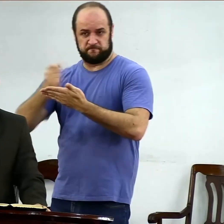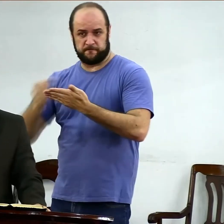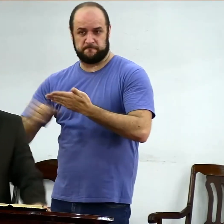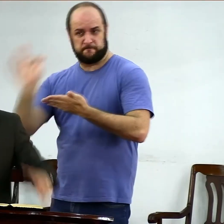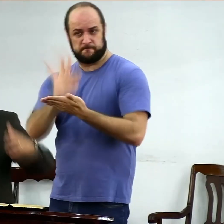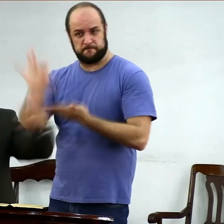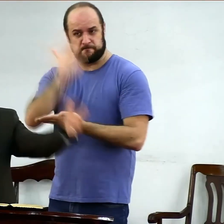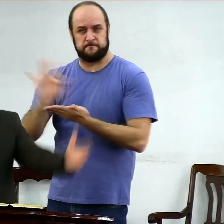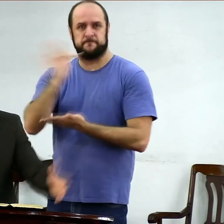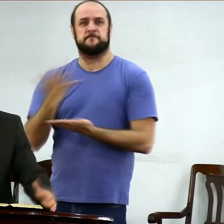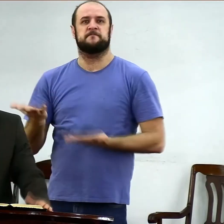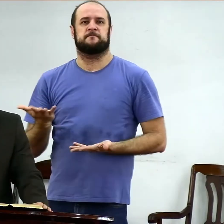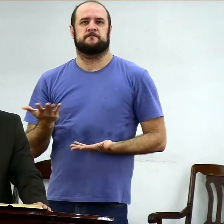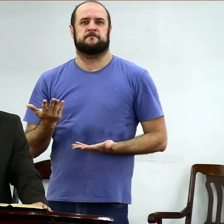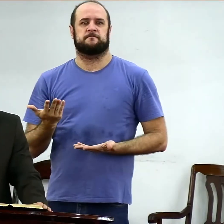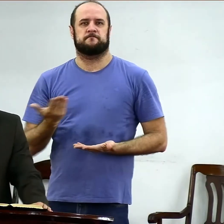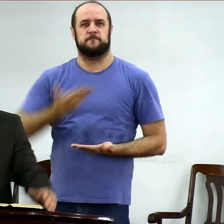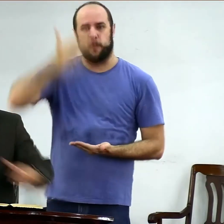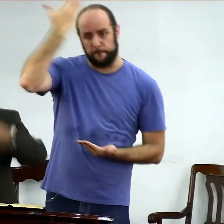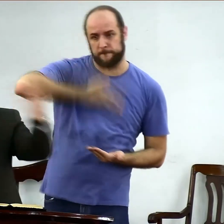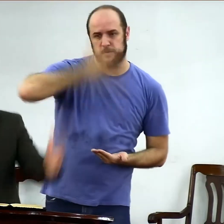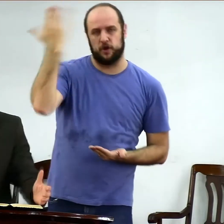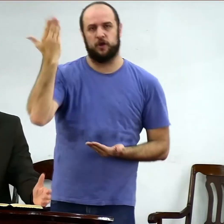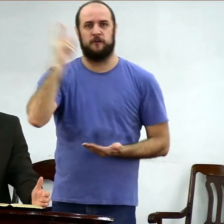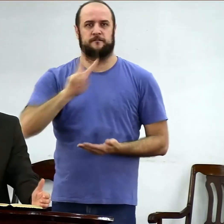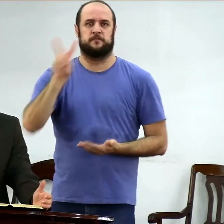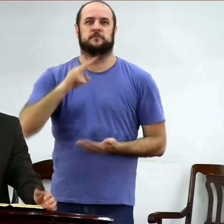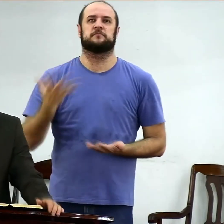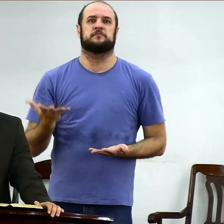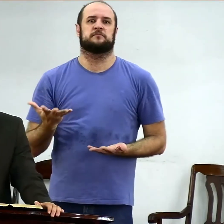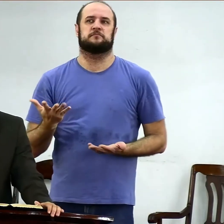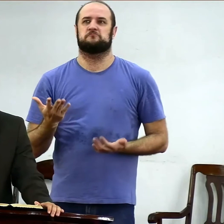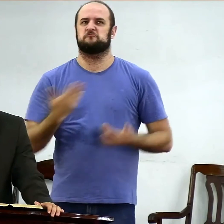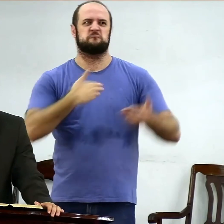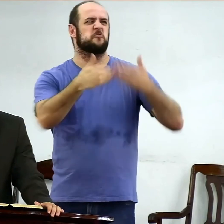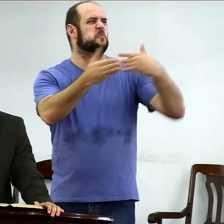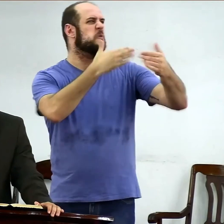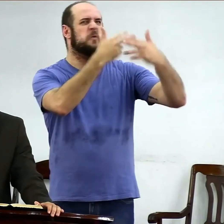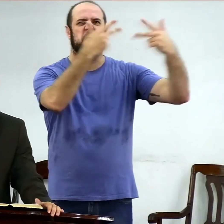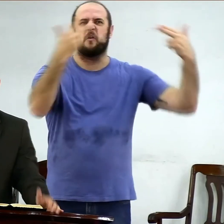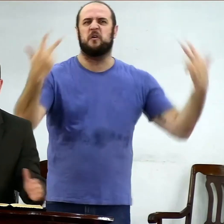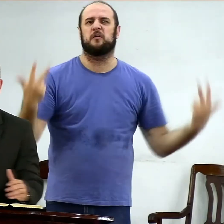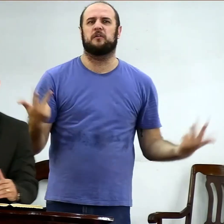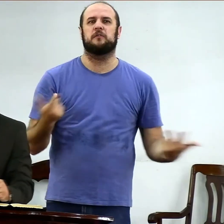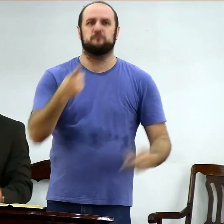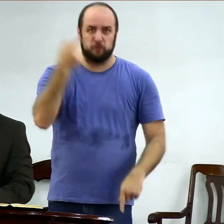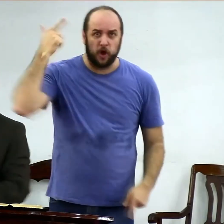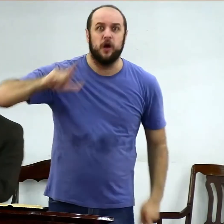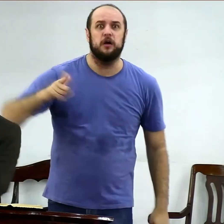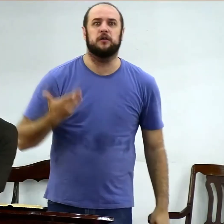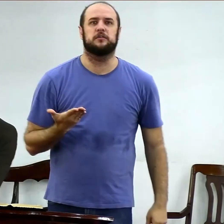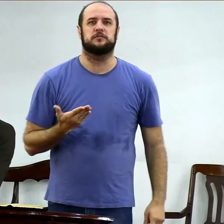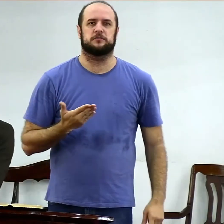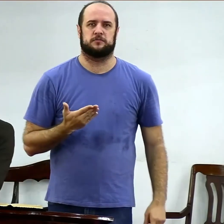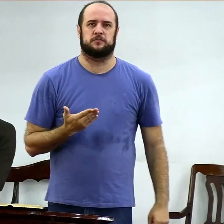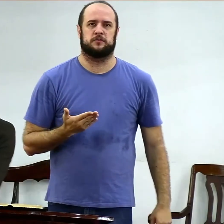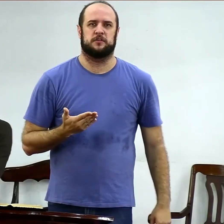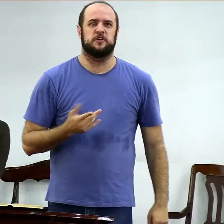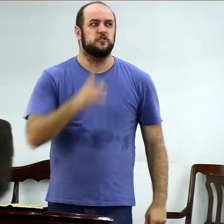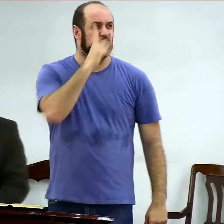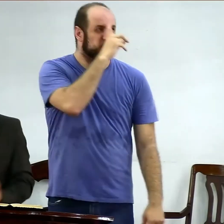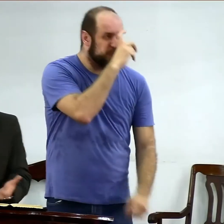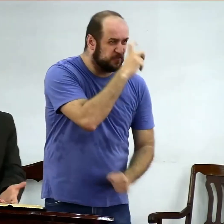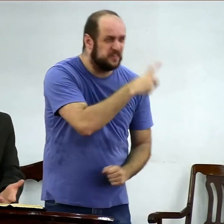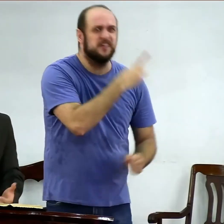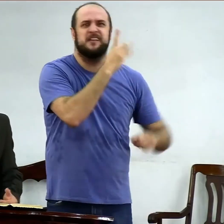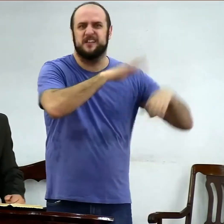faculdade, prestar o vestibular, ou outra coisa qualquer, que talvez são mais difíceis de